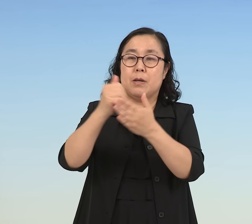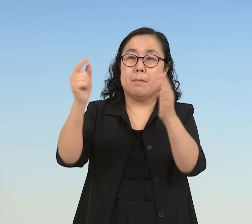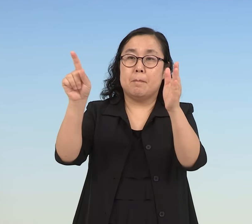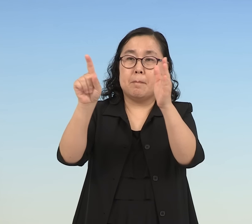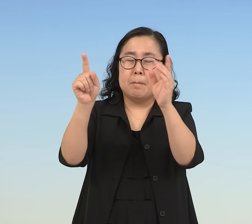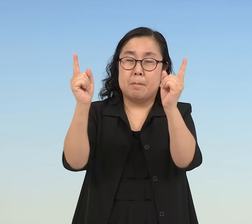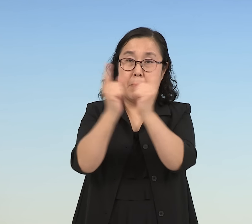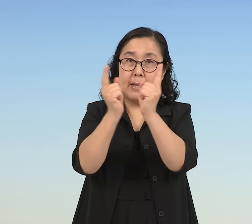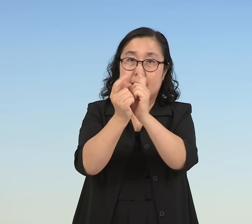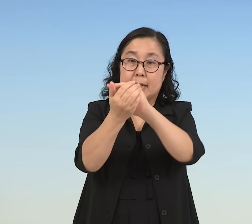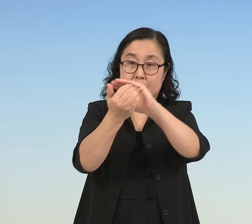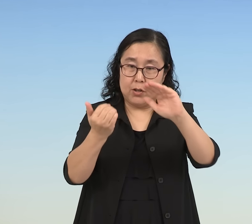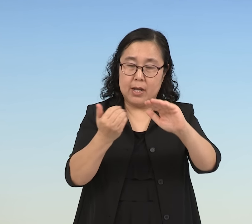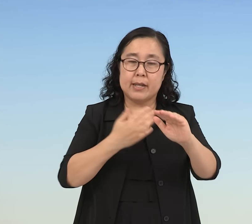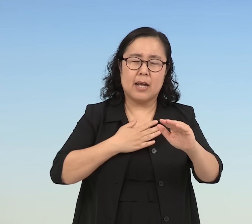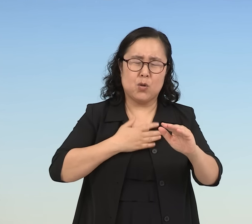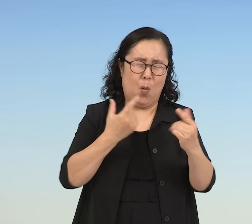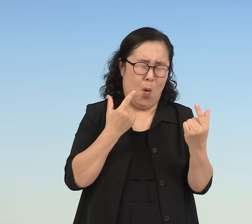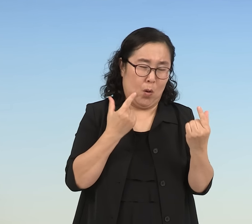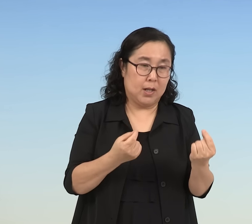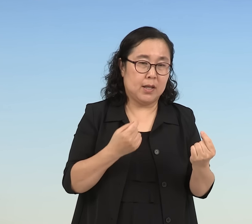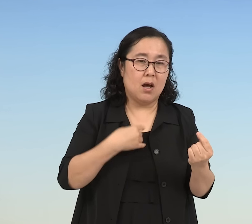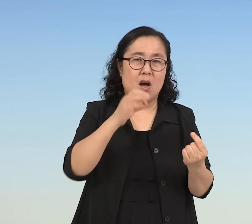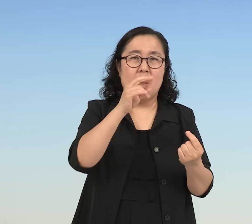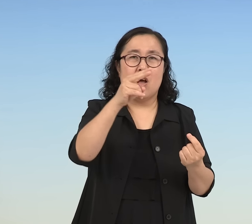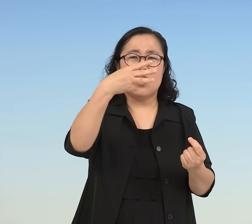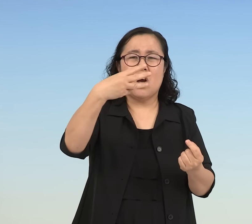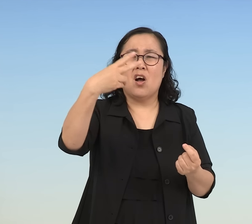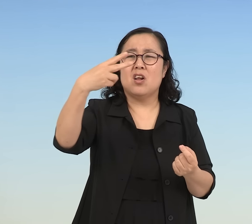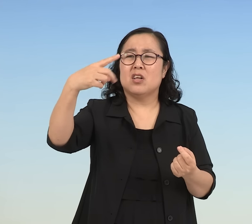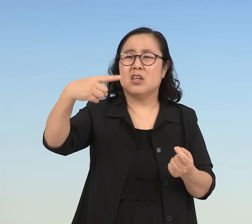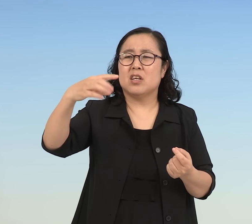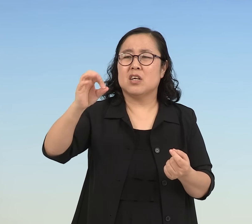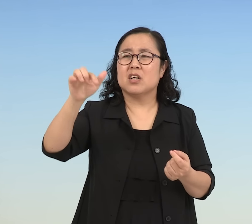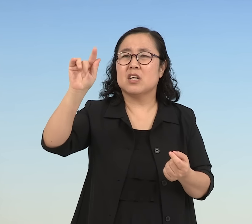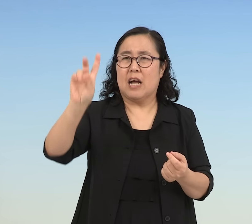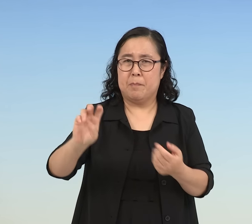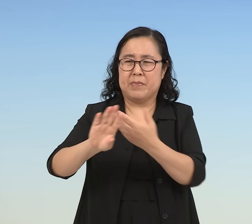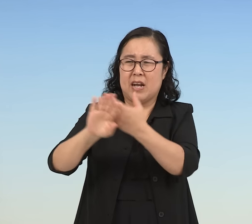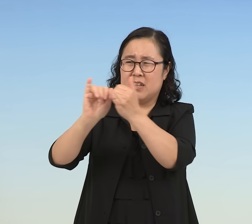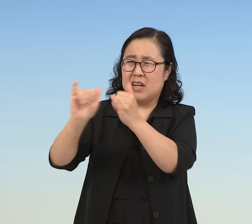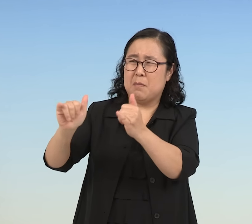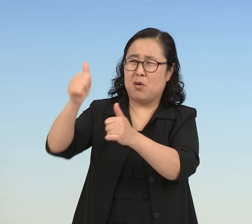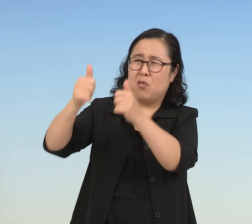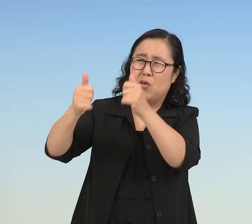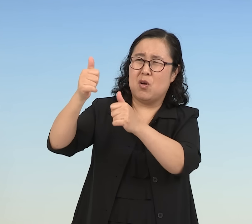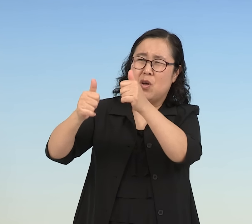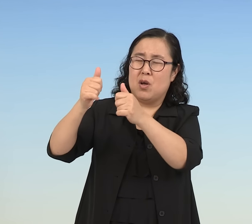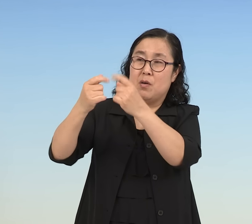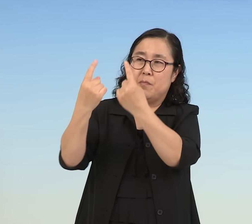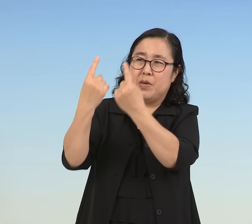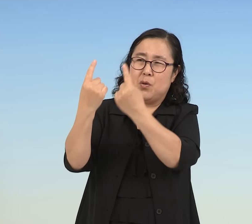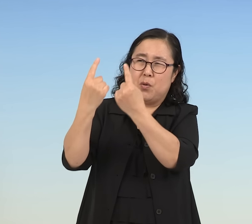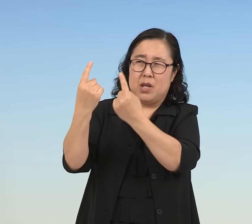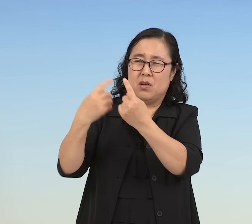예수님 만나기 전에 제 자신이 딱 이랬습니다. 열등감이 뭐 얼마나 많았는지 진짜 자신감도